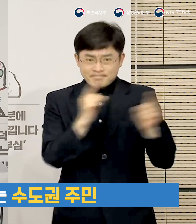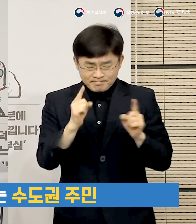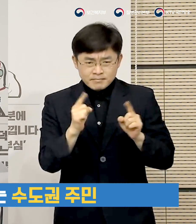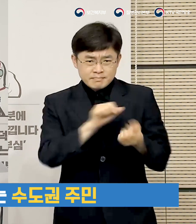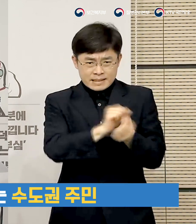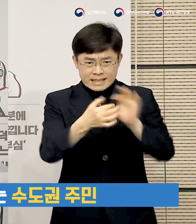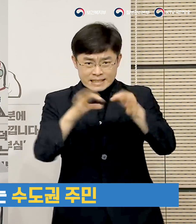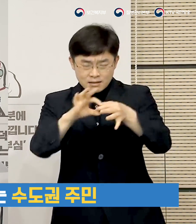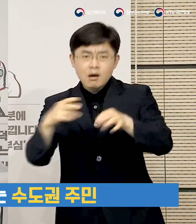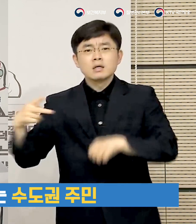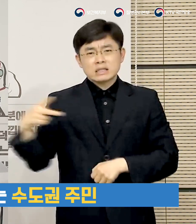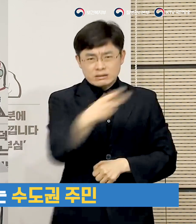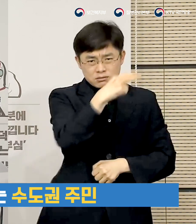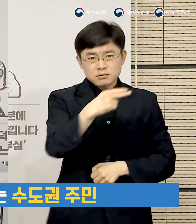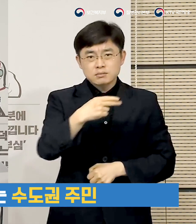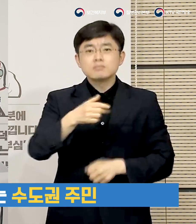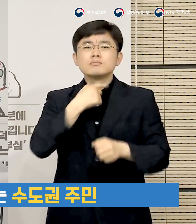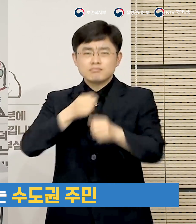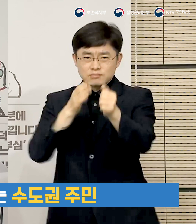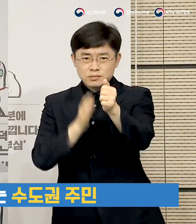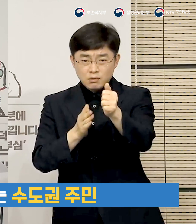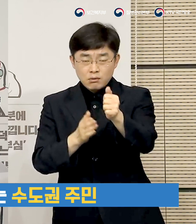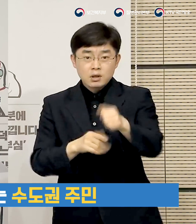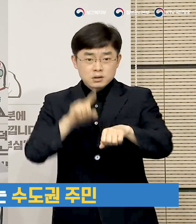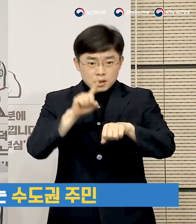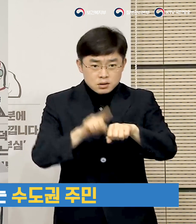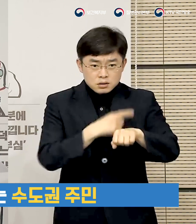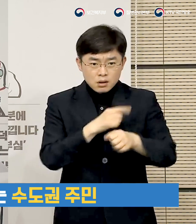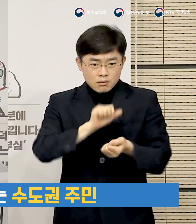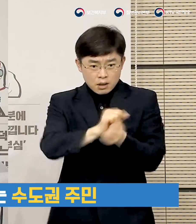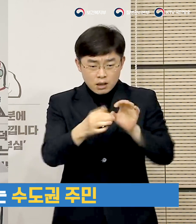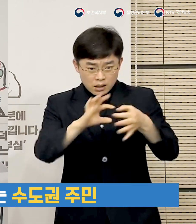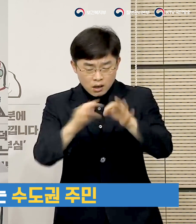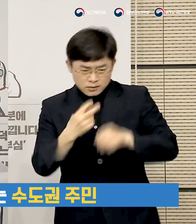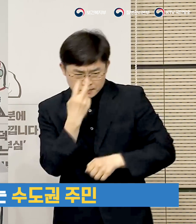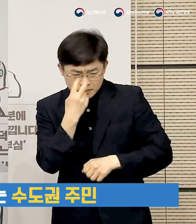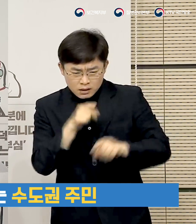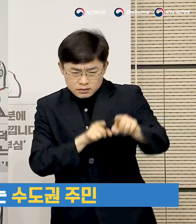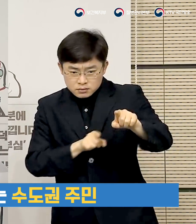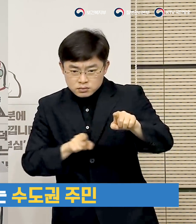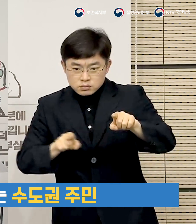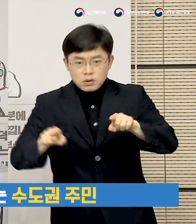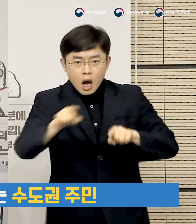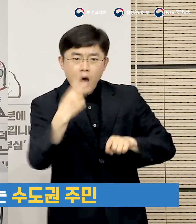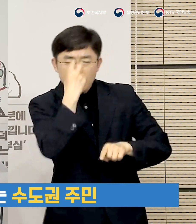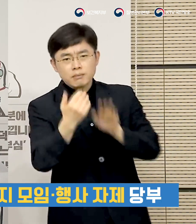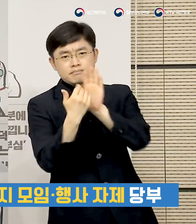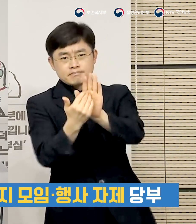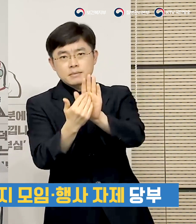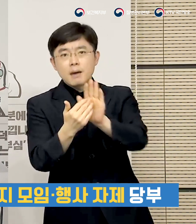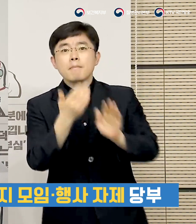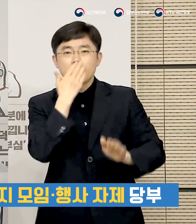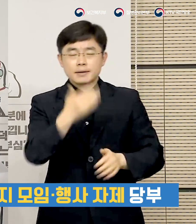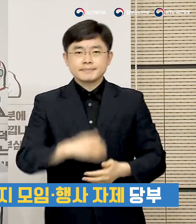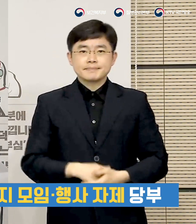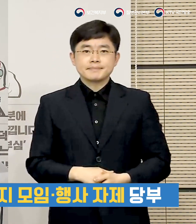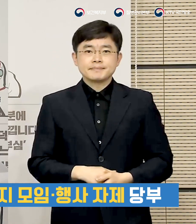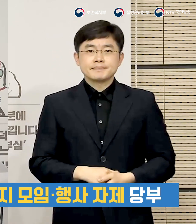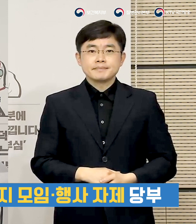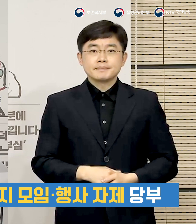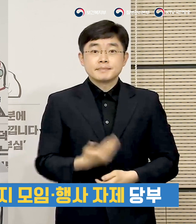연쇄 감염의 고리를 끊어주셔야 역학조사를 통한 확산 차단에 성공할 수 있습니다. 수도권